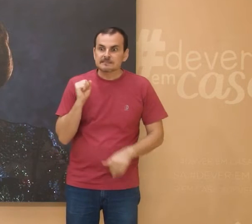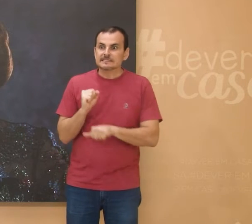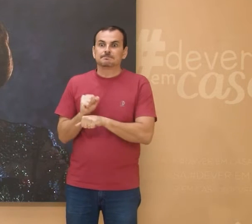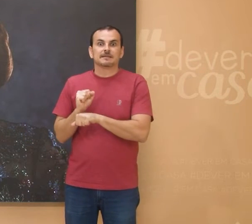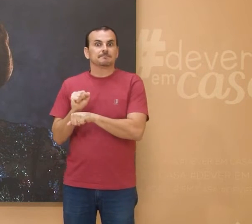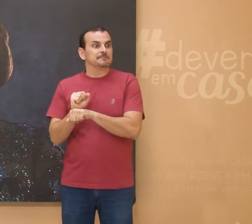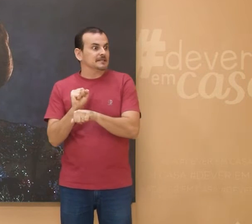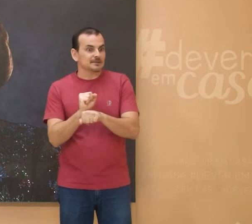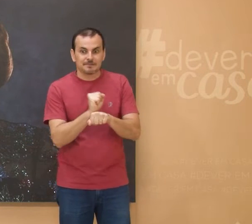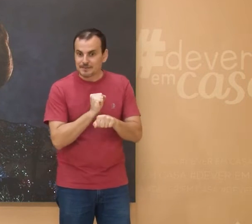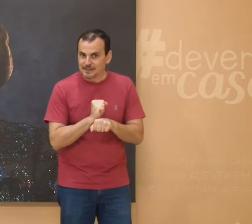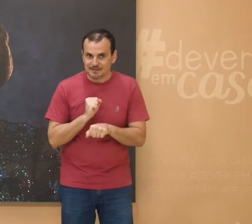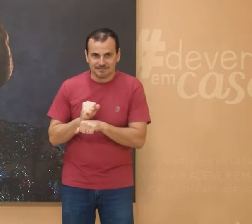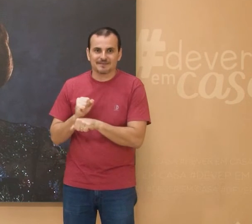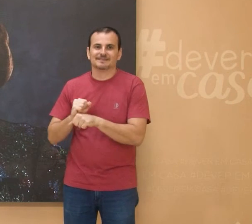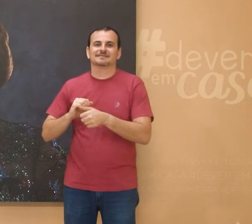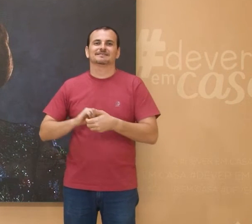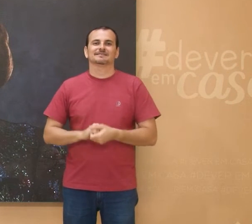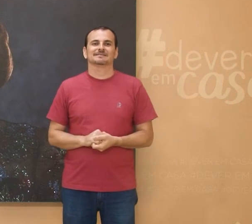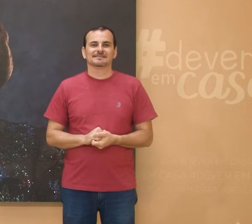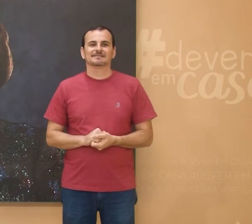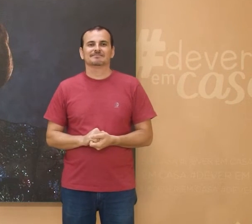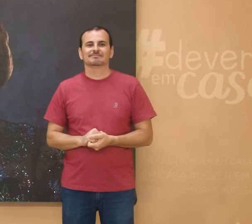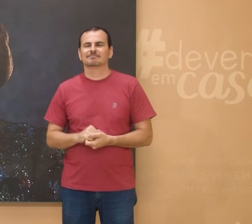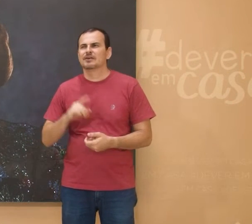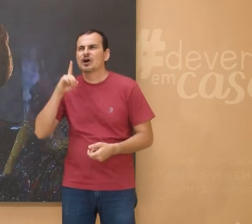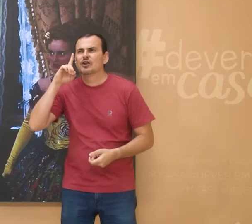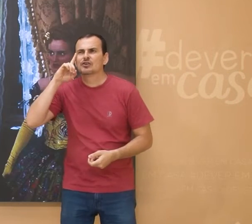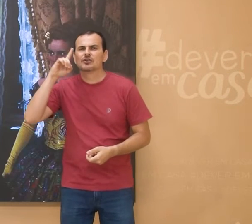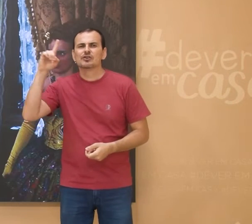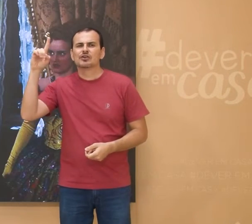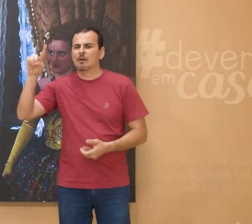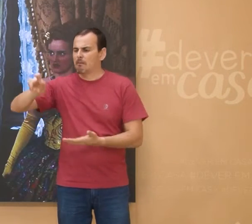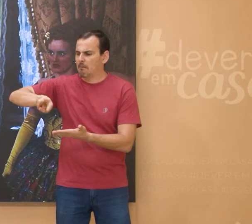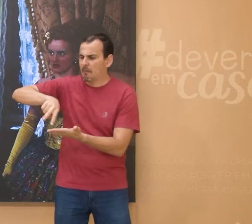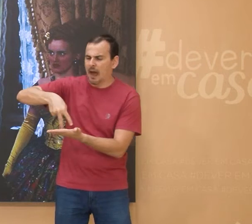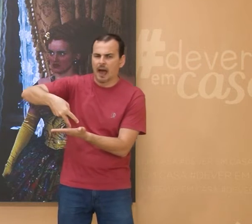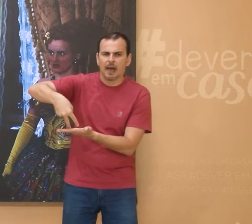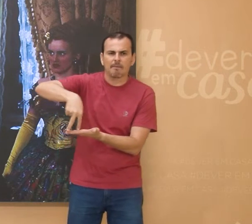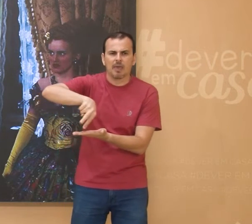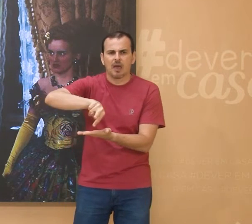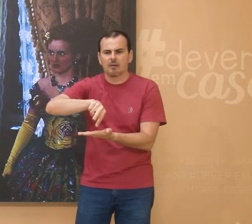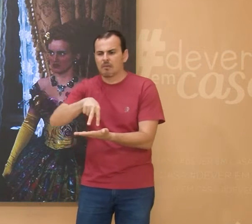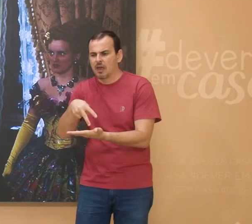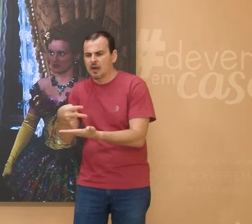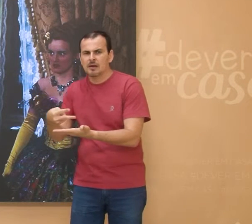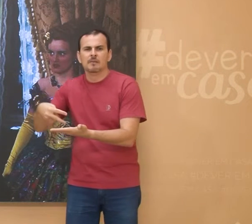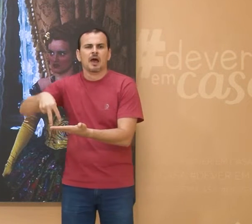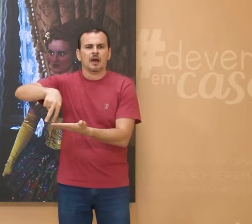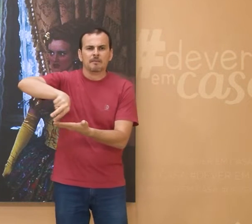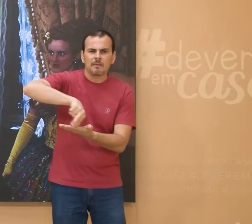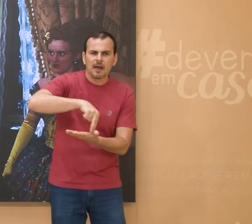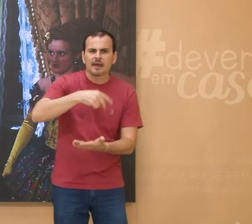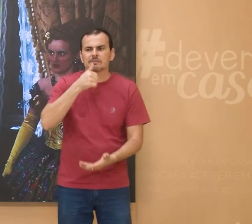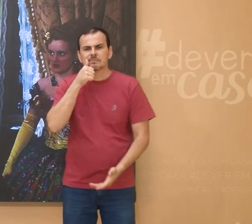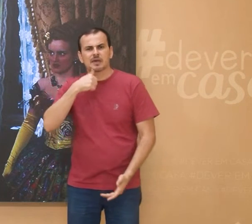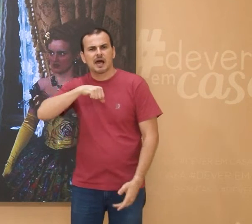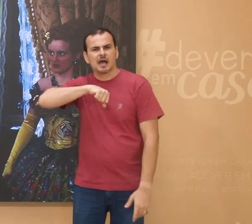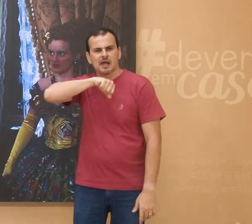esperando o grande dia. No dia do baile, a madrasta vestiu